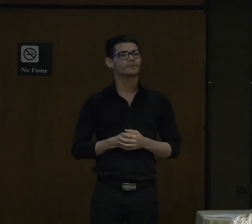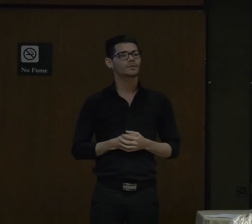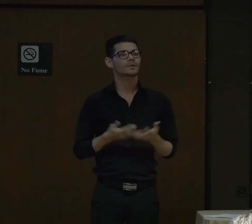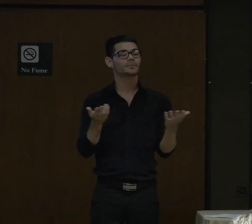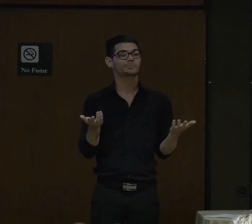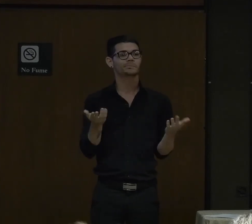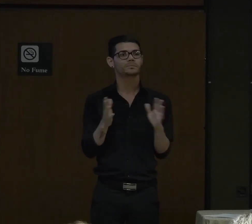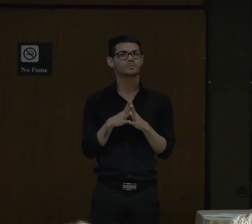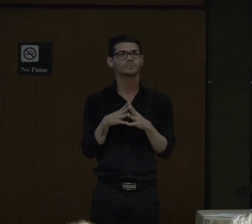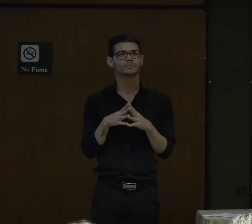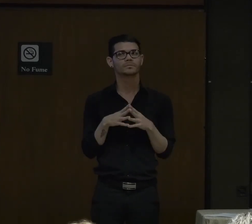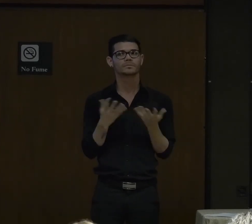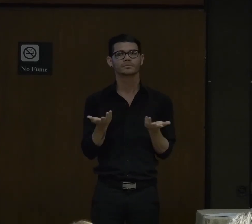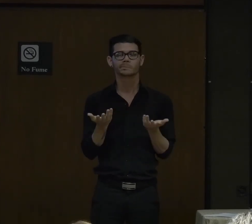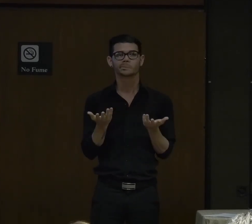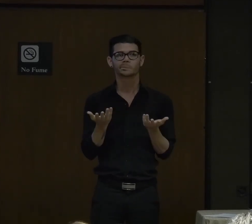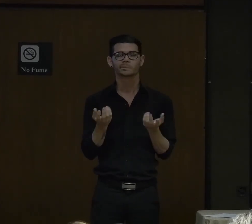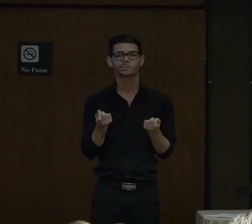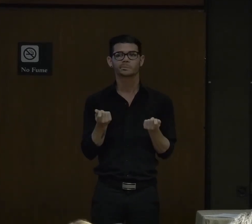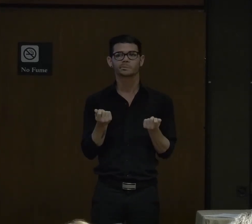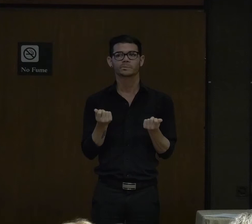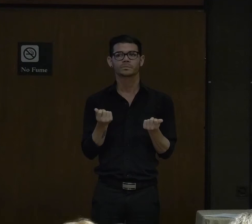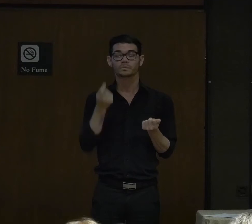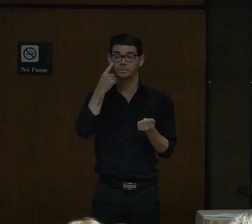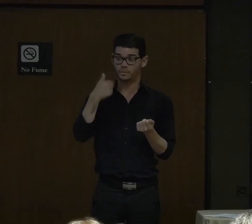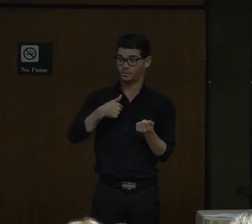algo que hemos investigado en